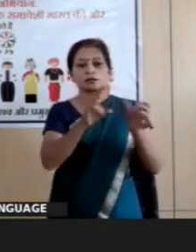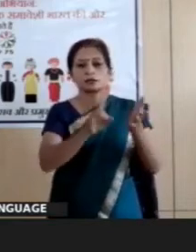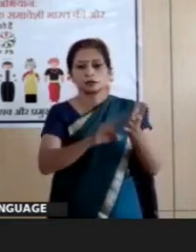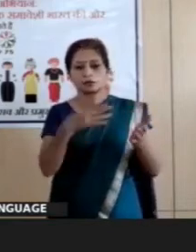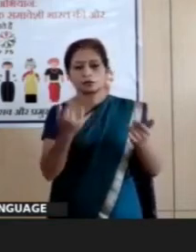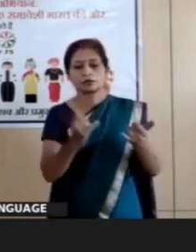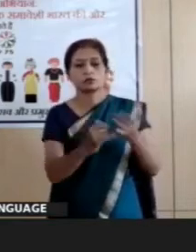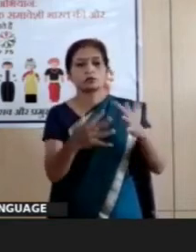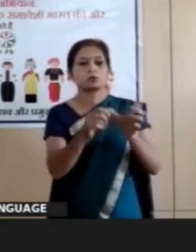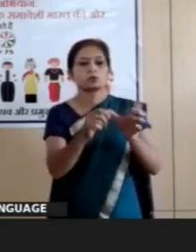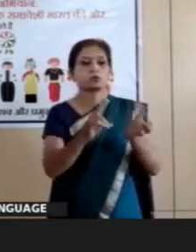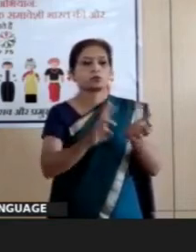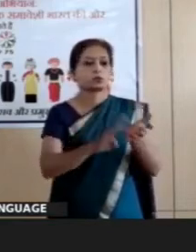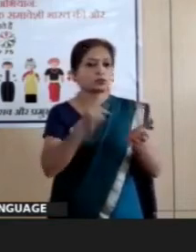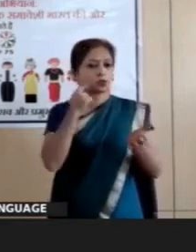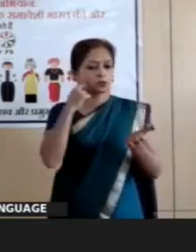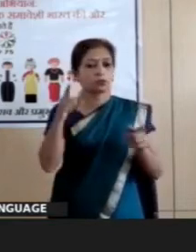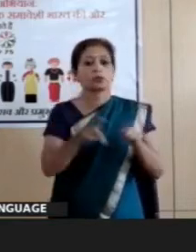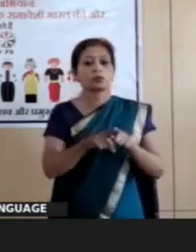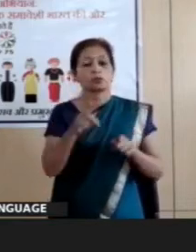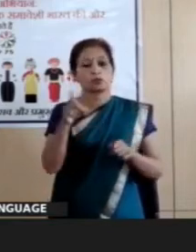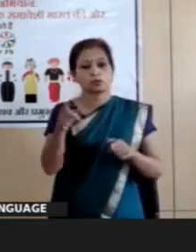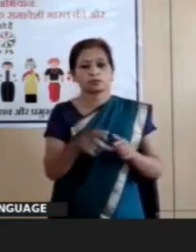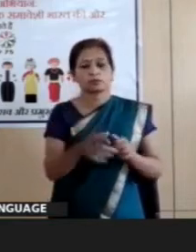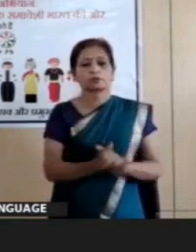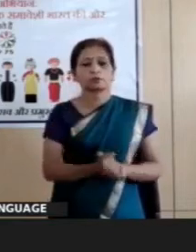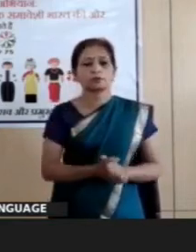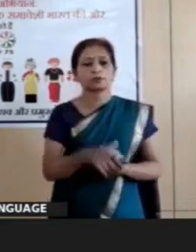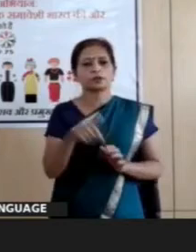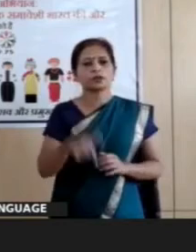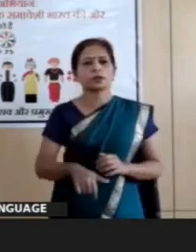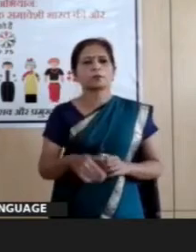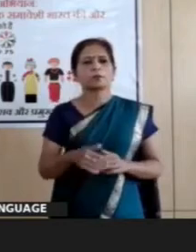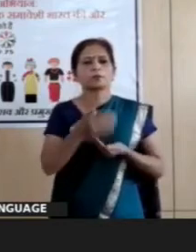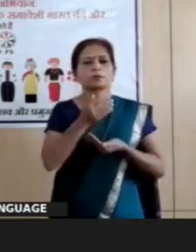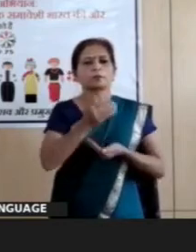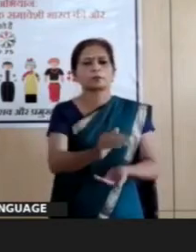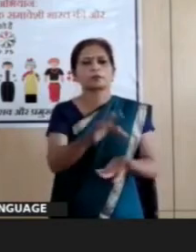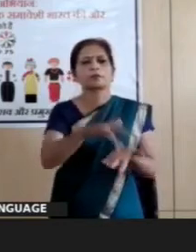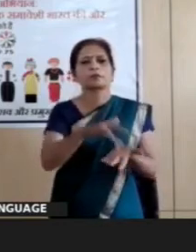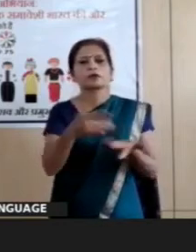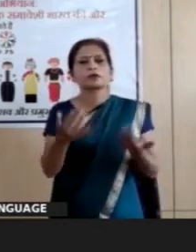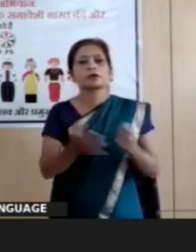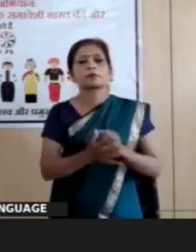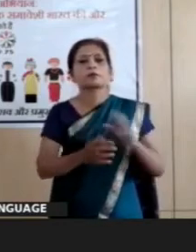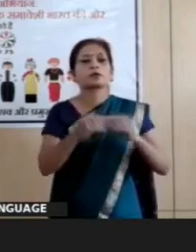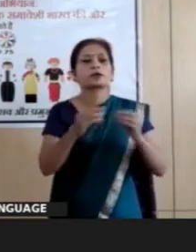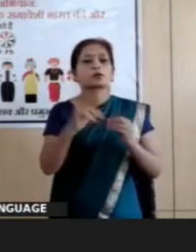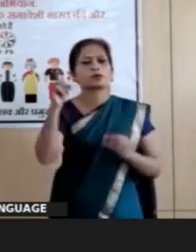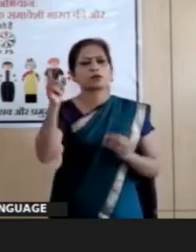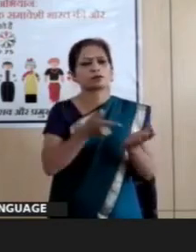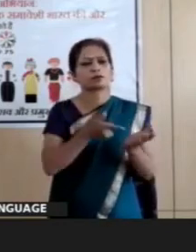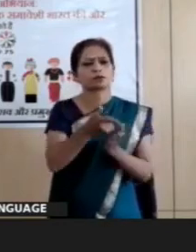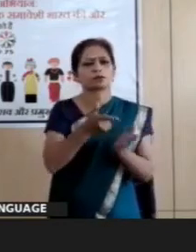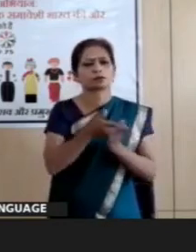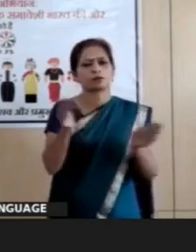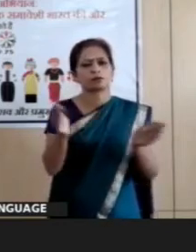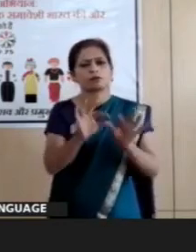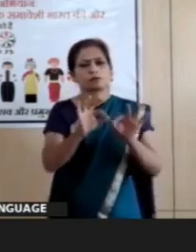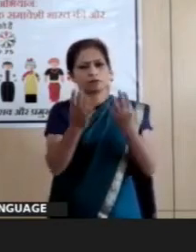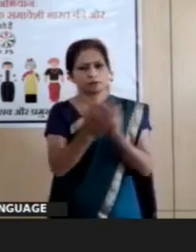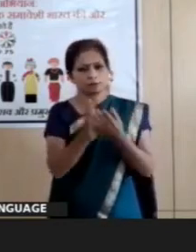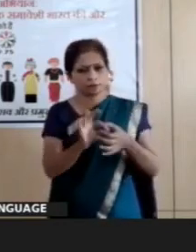में चित्रदुर्ग निर्वाचन क्षेत्र का प्रतिनिधित्व करते हैं सर, जो मूल रूप से अनेकल बेंगलुरु